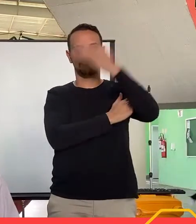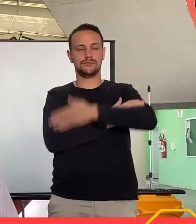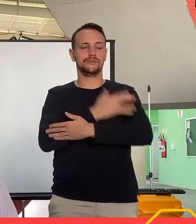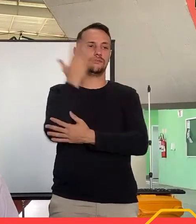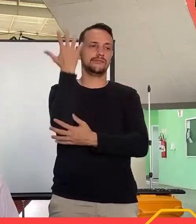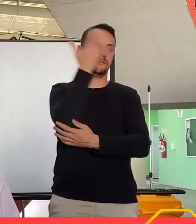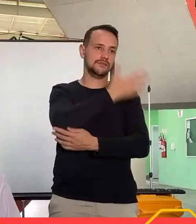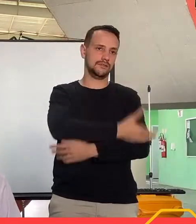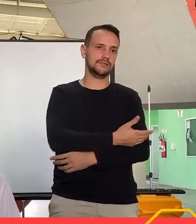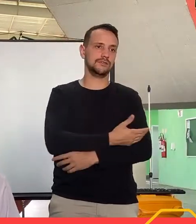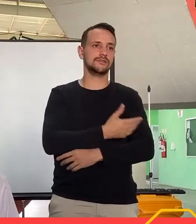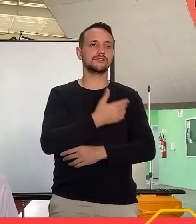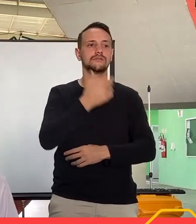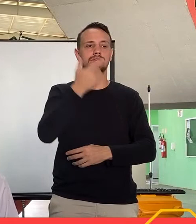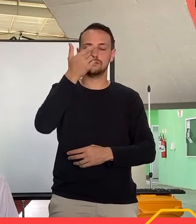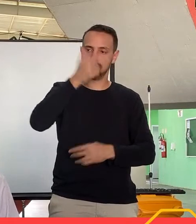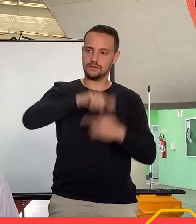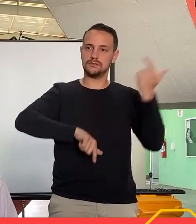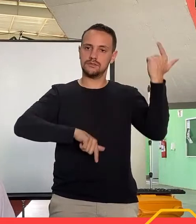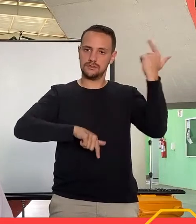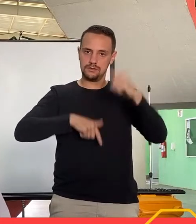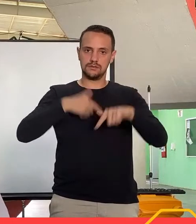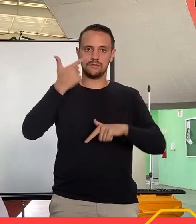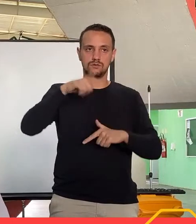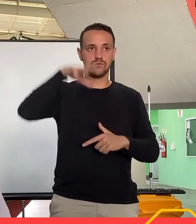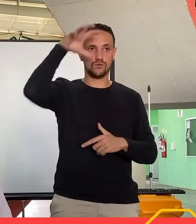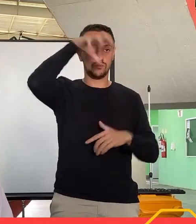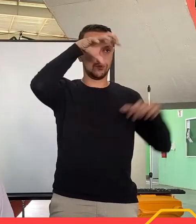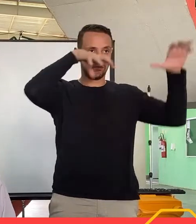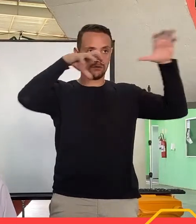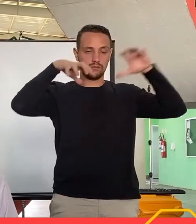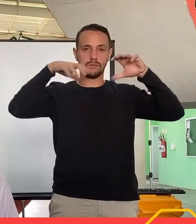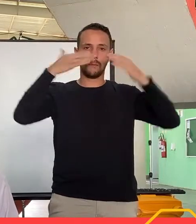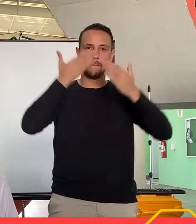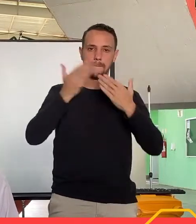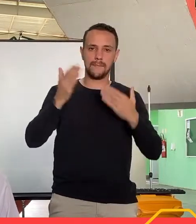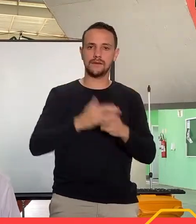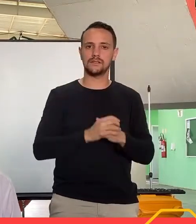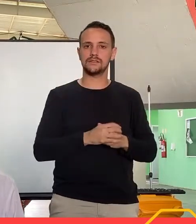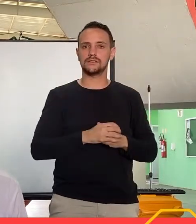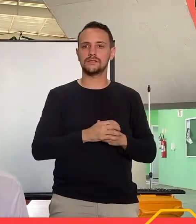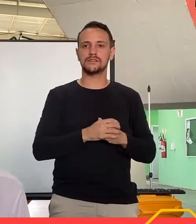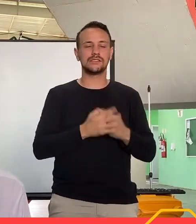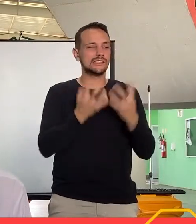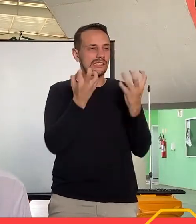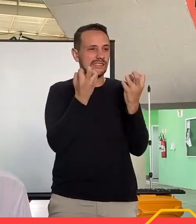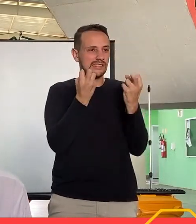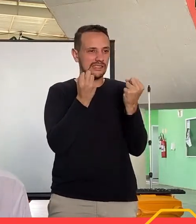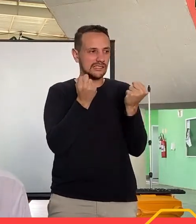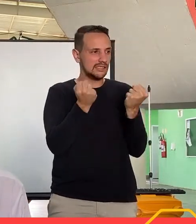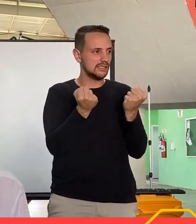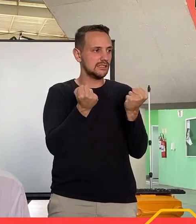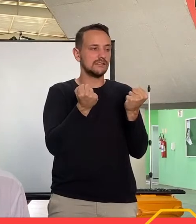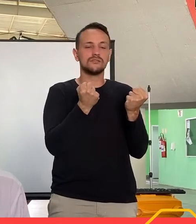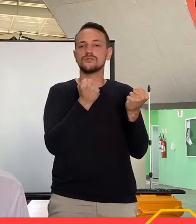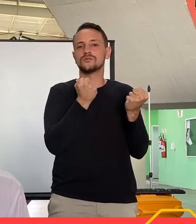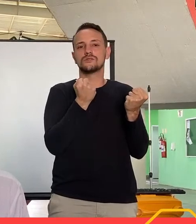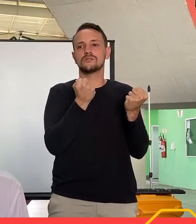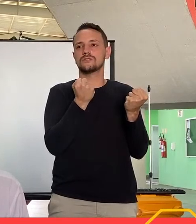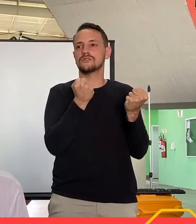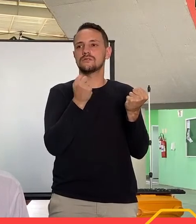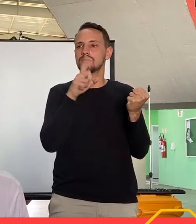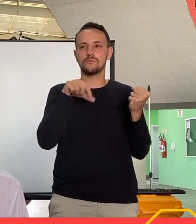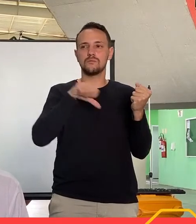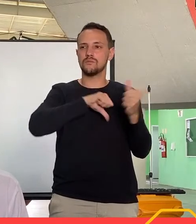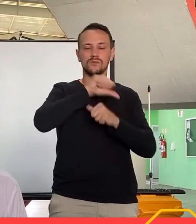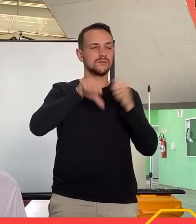vamos continuar tendo mudança do regime de chuvas. A seca já é uma realidade insuperável no Rio Grande do